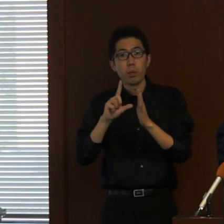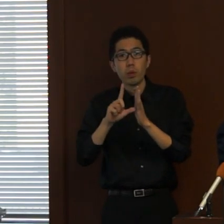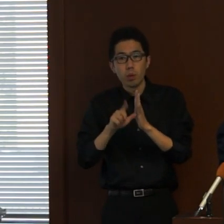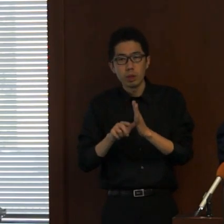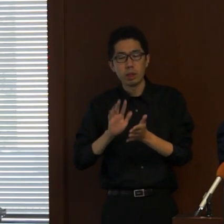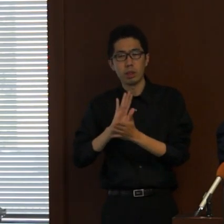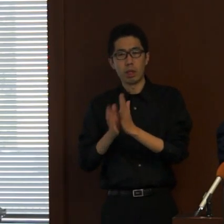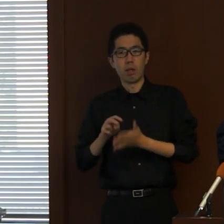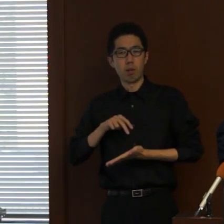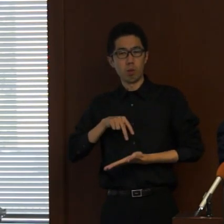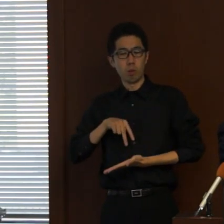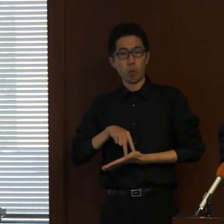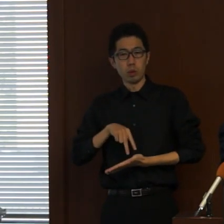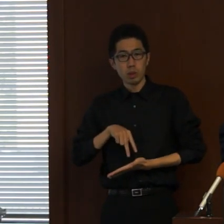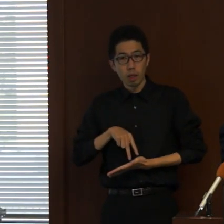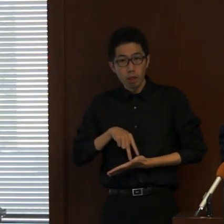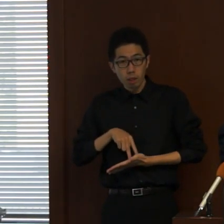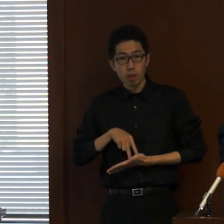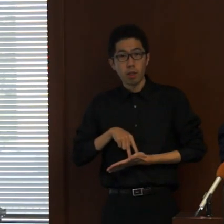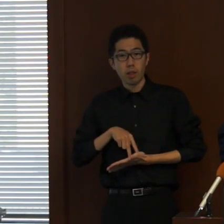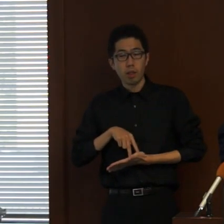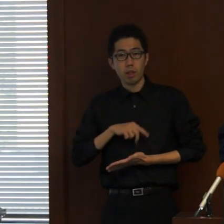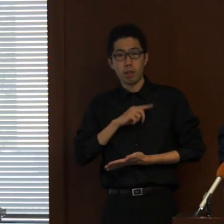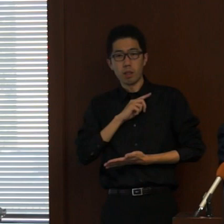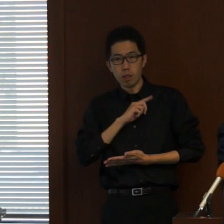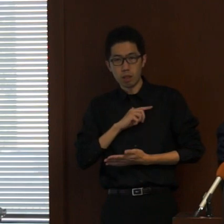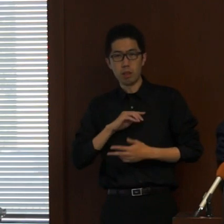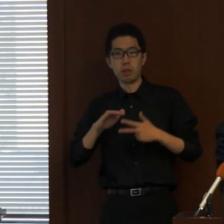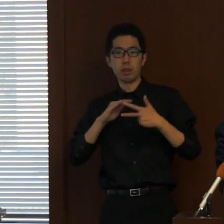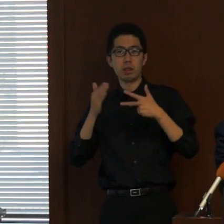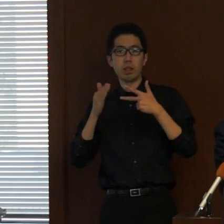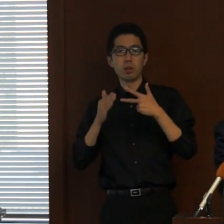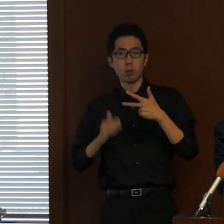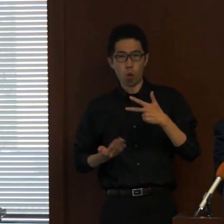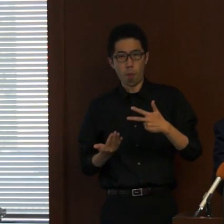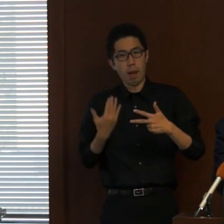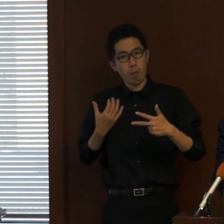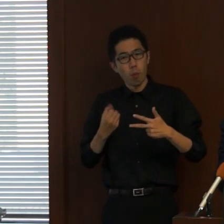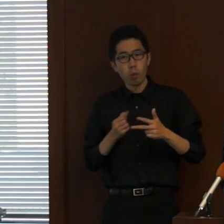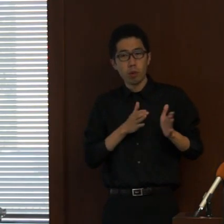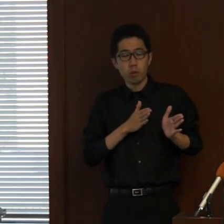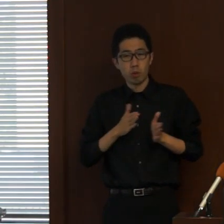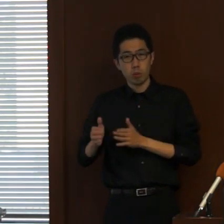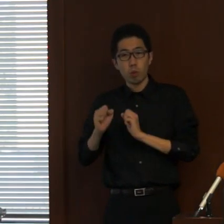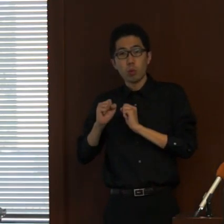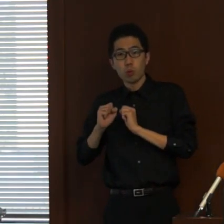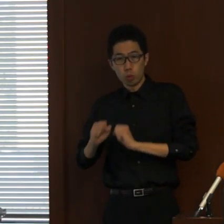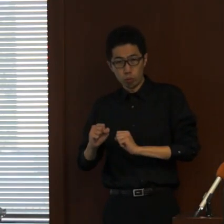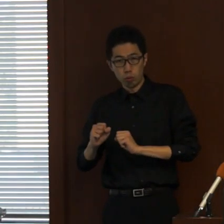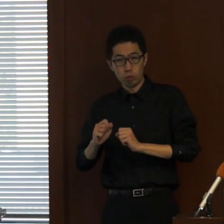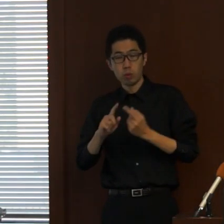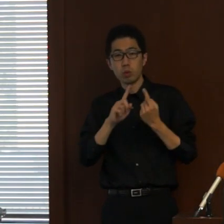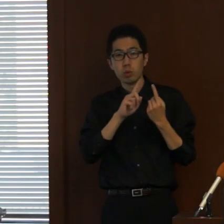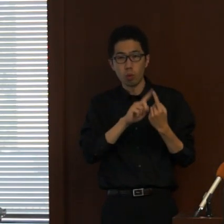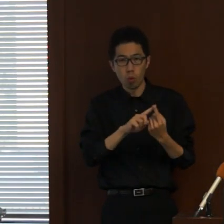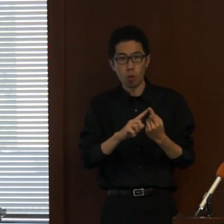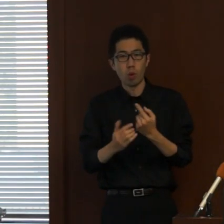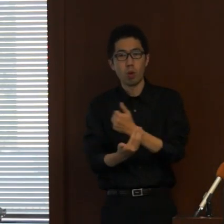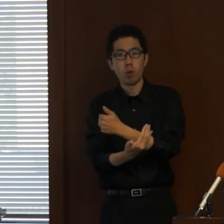県として施設をちょっとなんか公表できませんけれども準備をしておくという観点と、あらかじめ養護施設